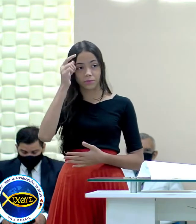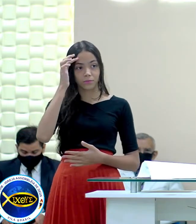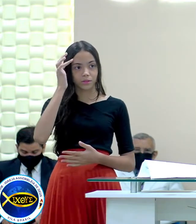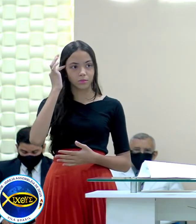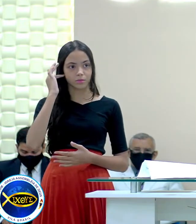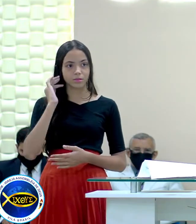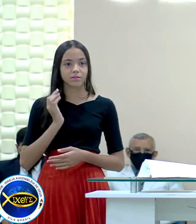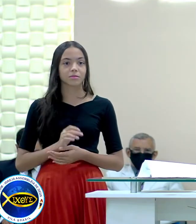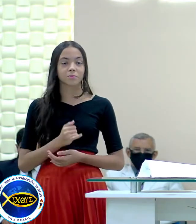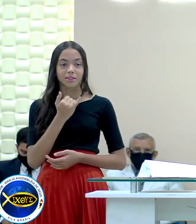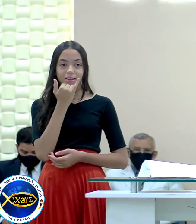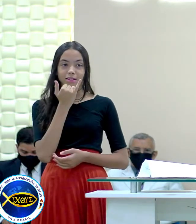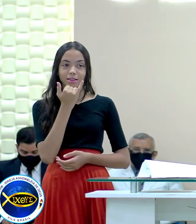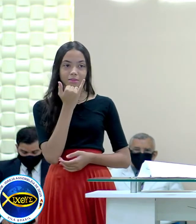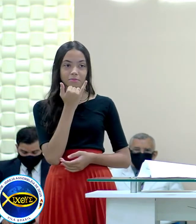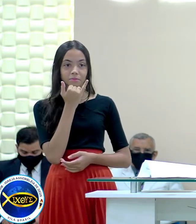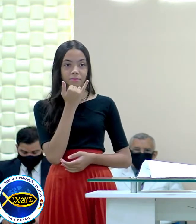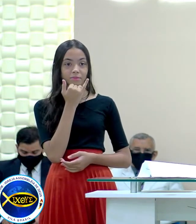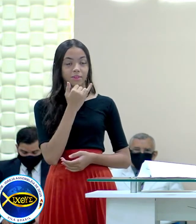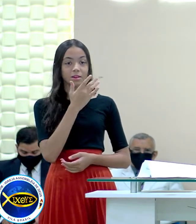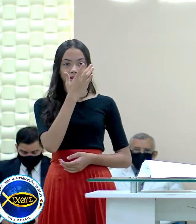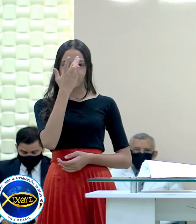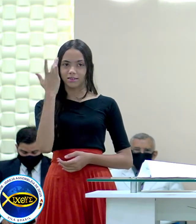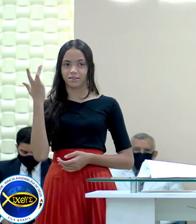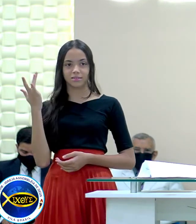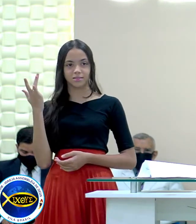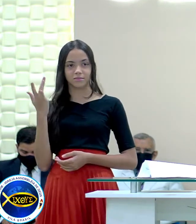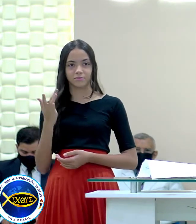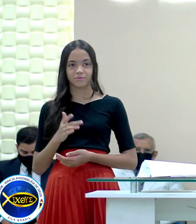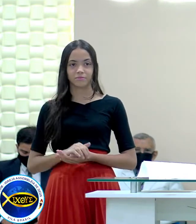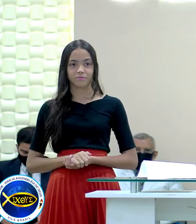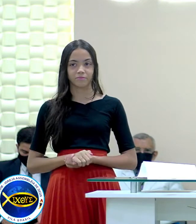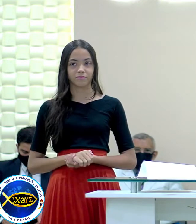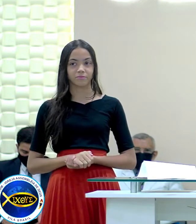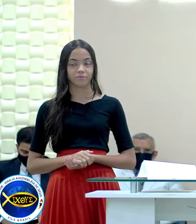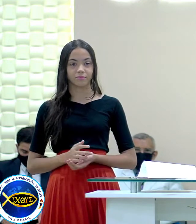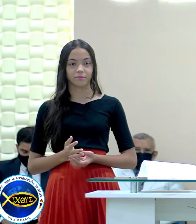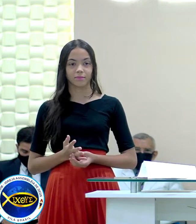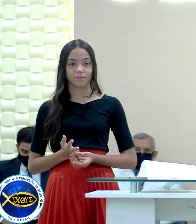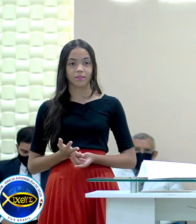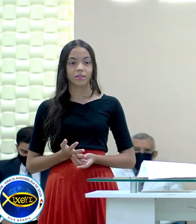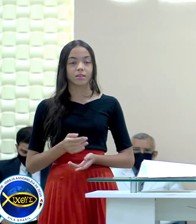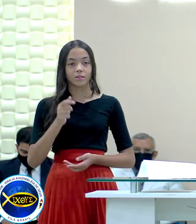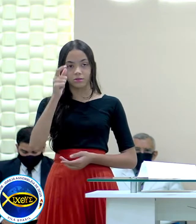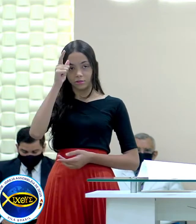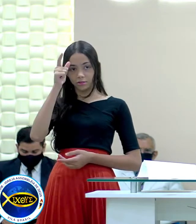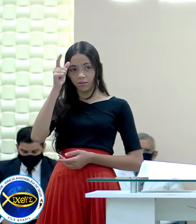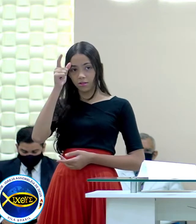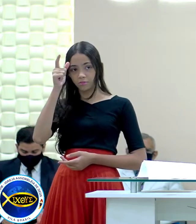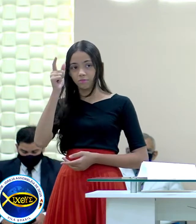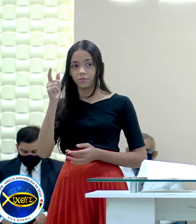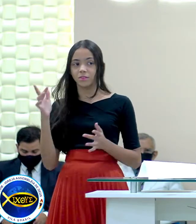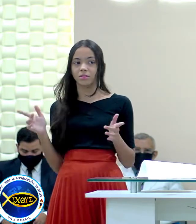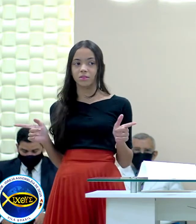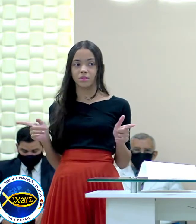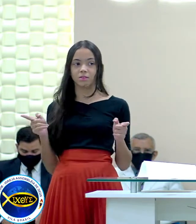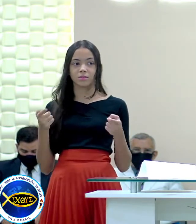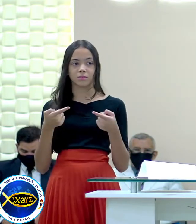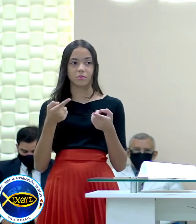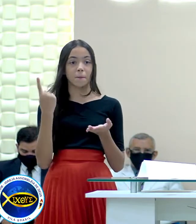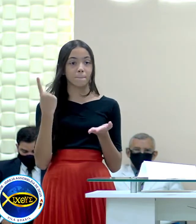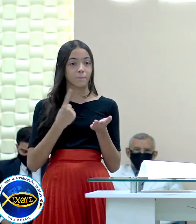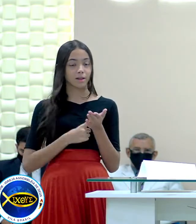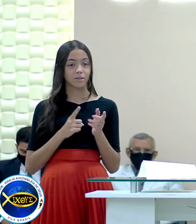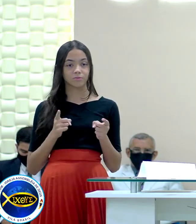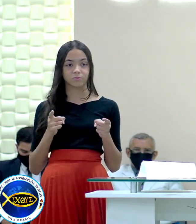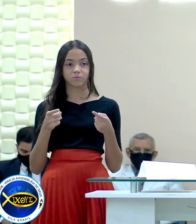não desiste de tentar manchar o teu compromisso, o nosso compromisso com o Senhor Jesus. Ele